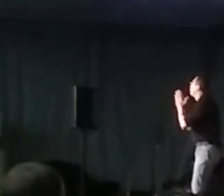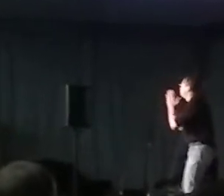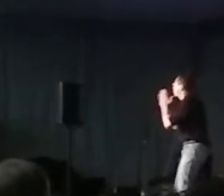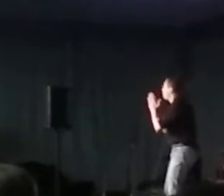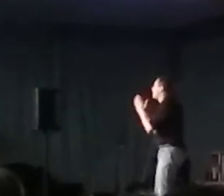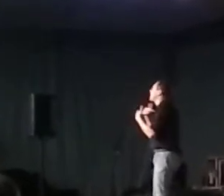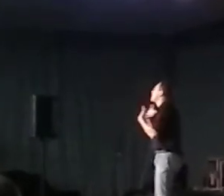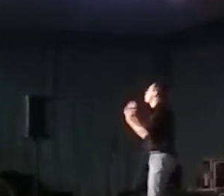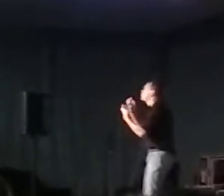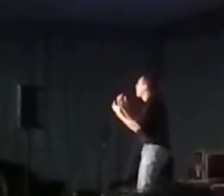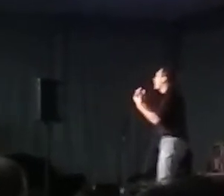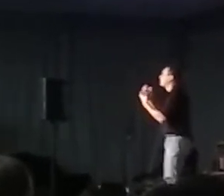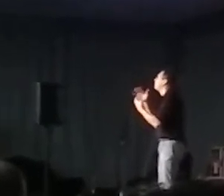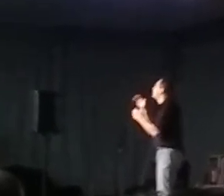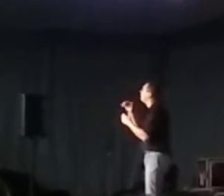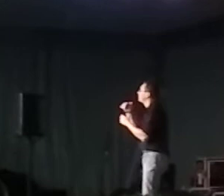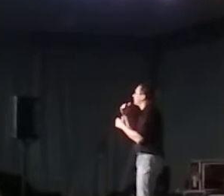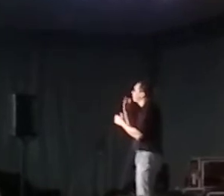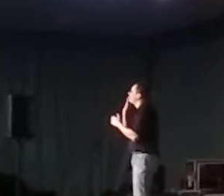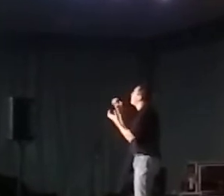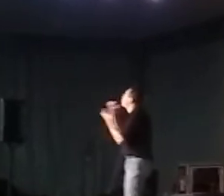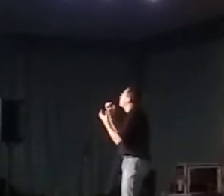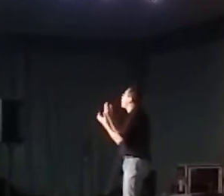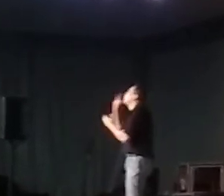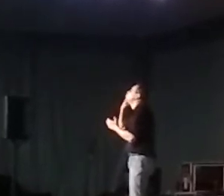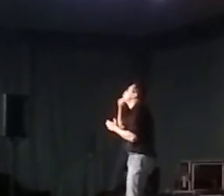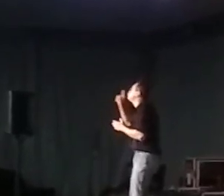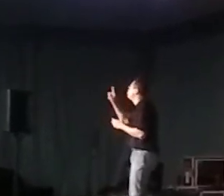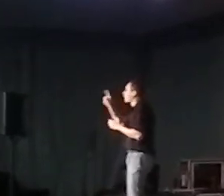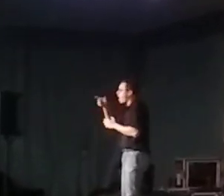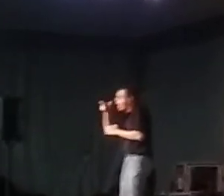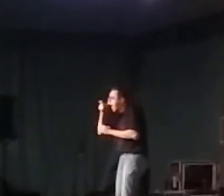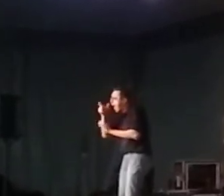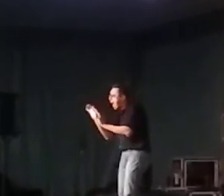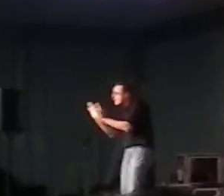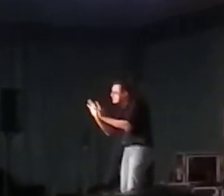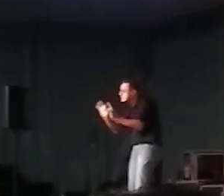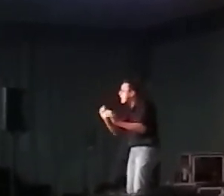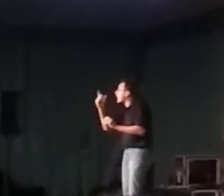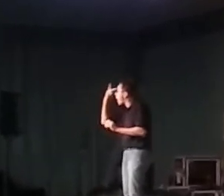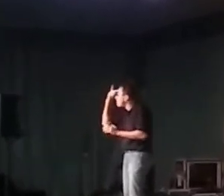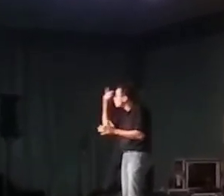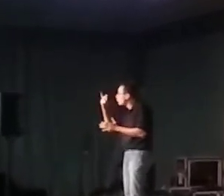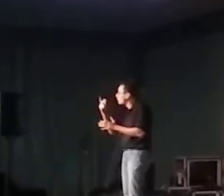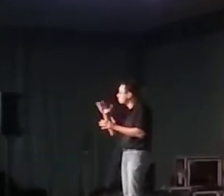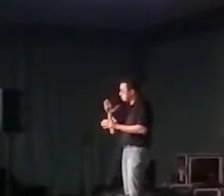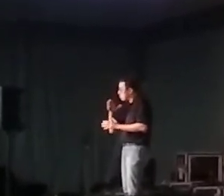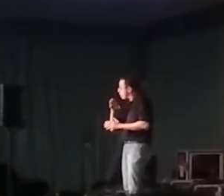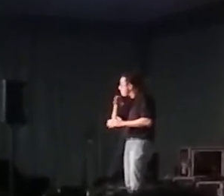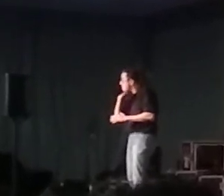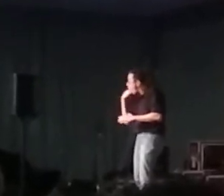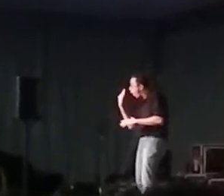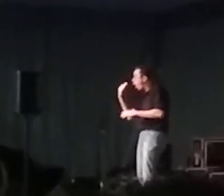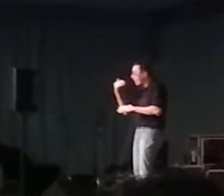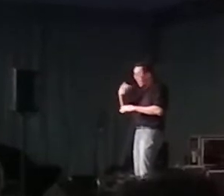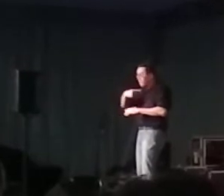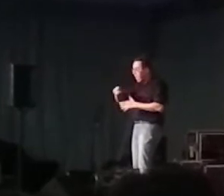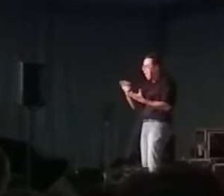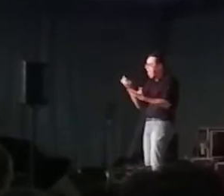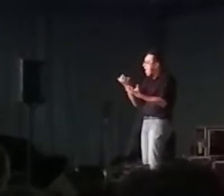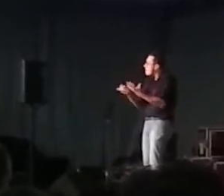muito passar só um dia assistindo a fila de quem chega no inferno achando que chegou no céu. Quero